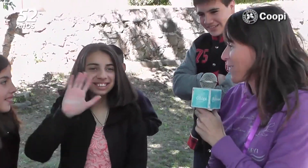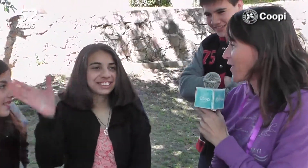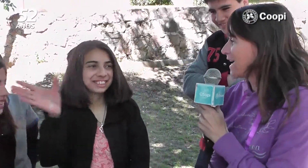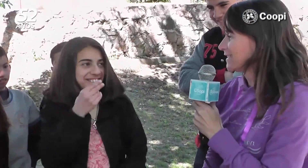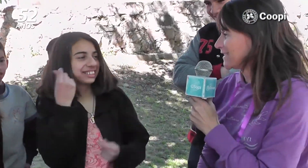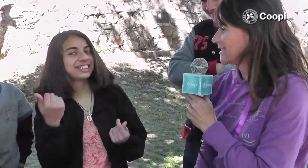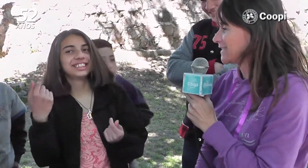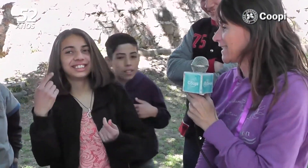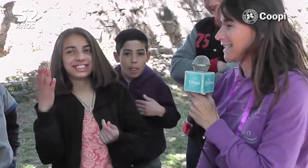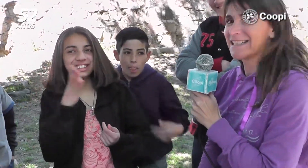Hola.